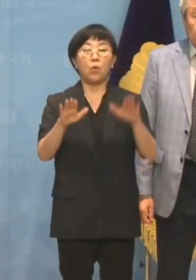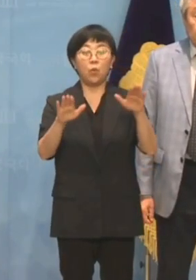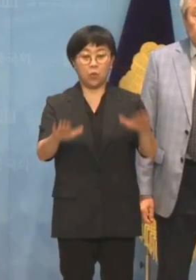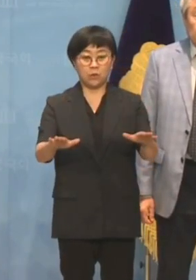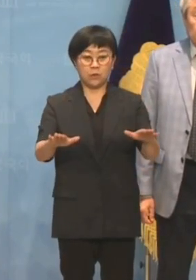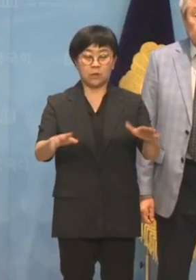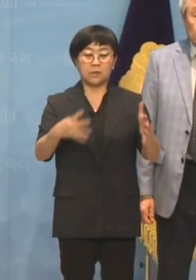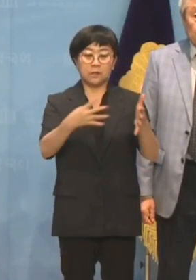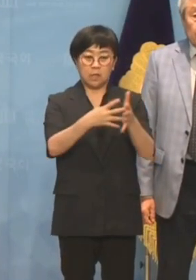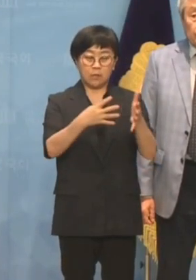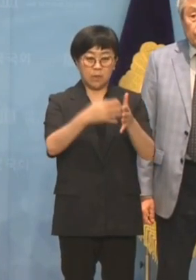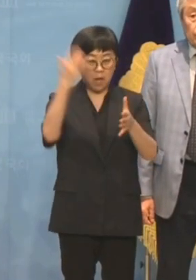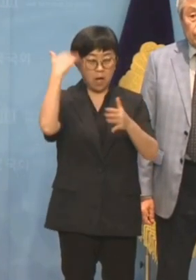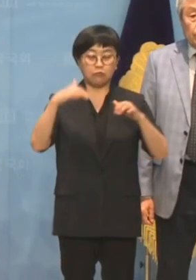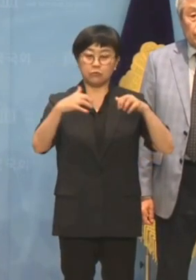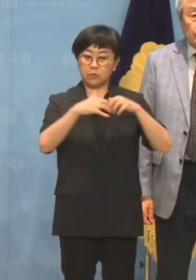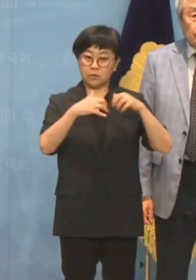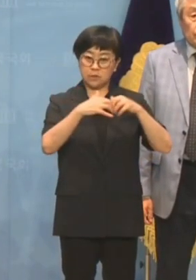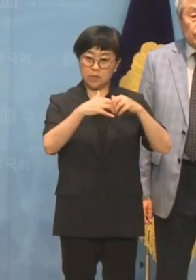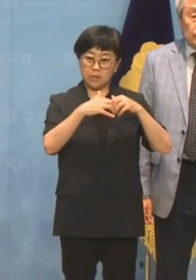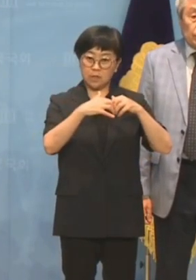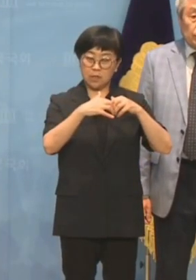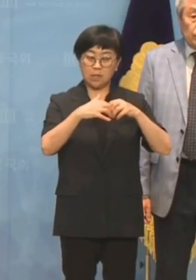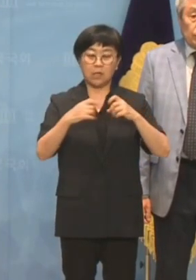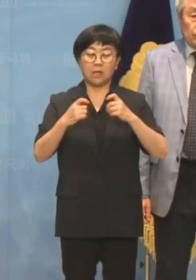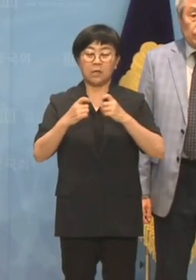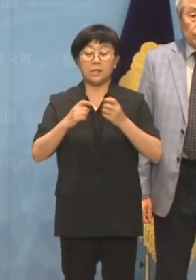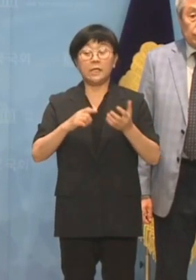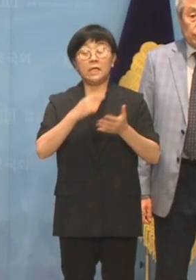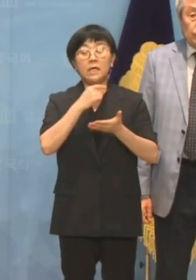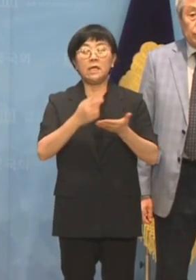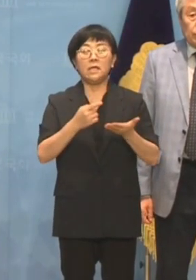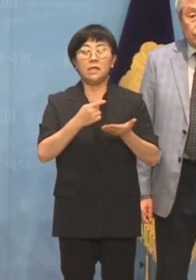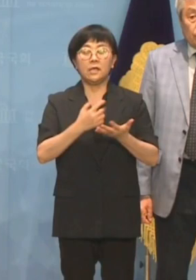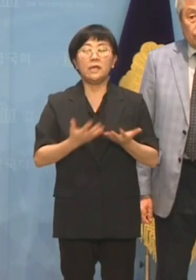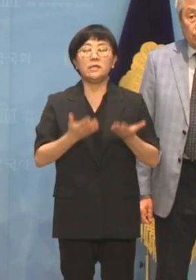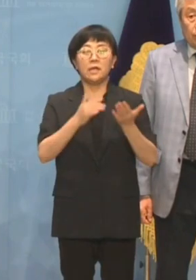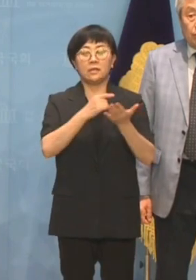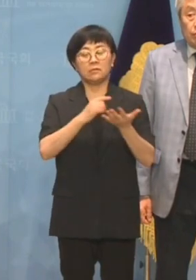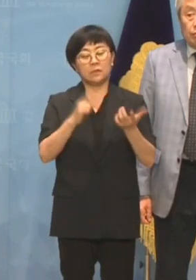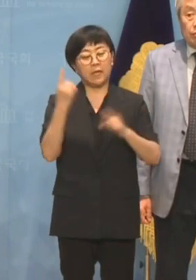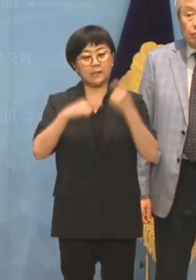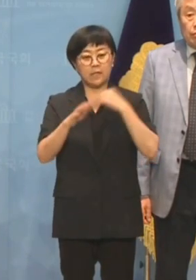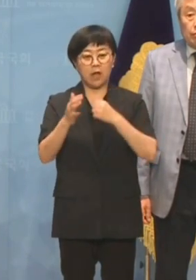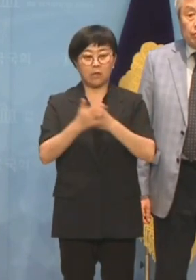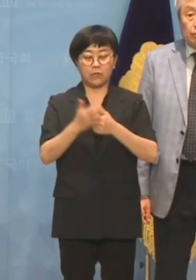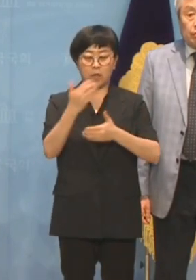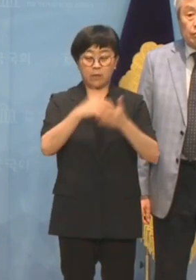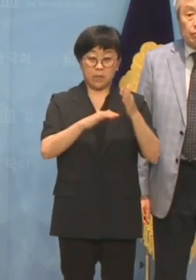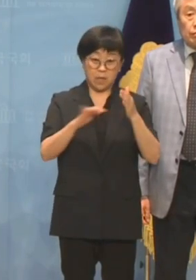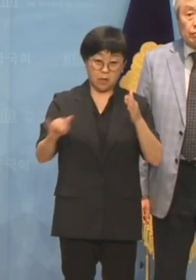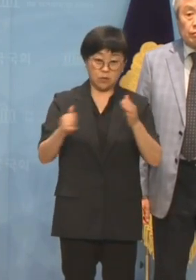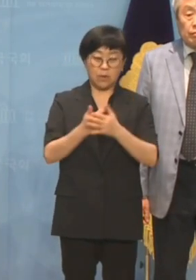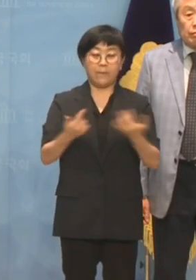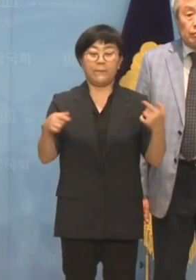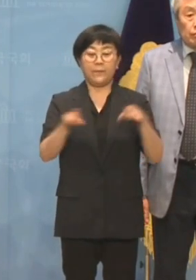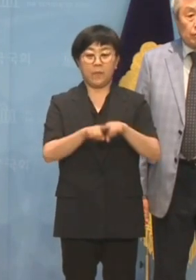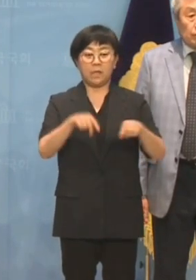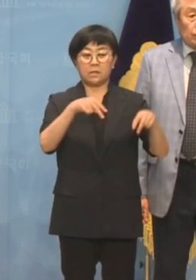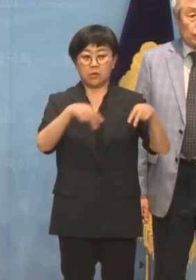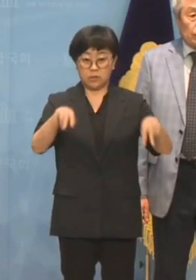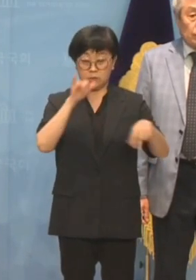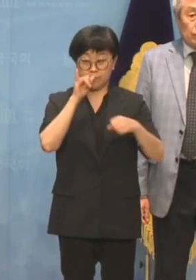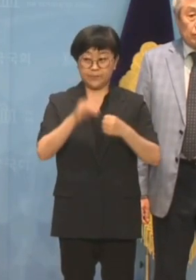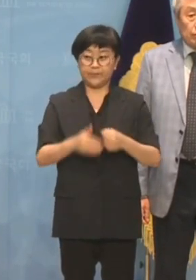오늘 사단법인 한국전쟁 전후 민간인 희생자 전국 유족회 분들과 함께 이 자리에 서 있습니다. 오늘